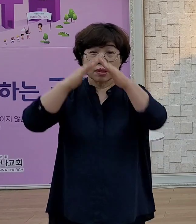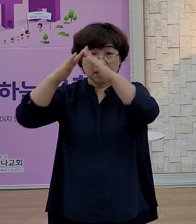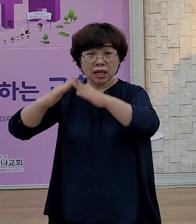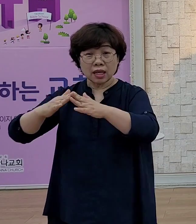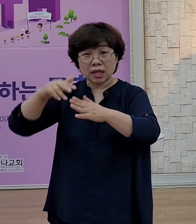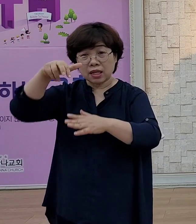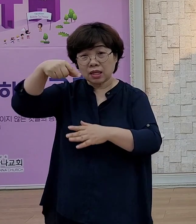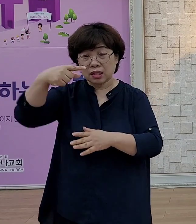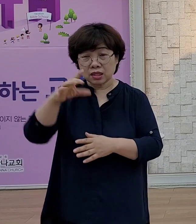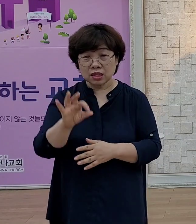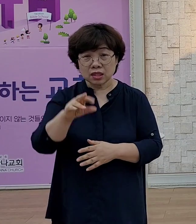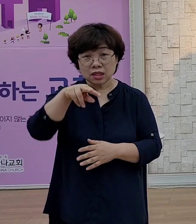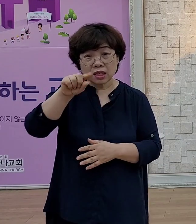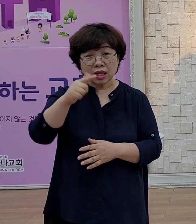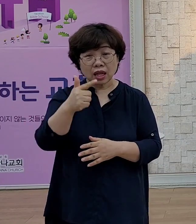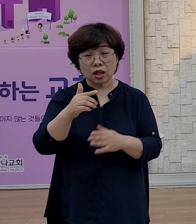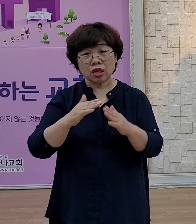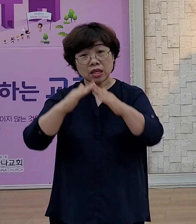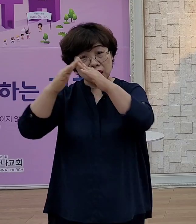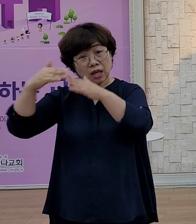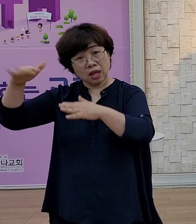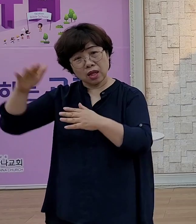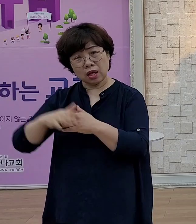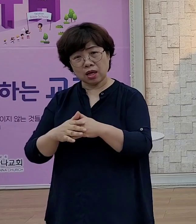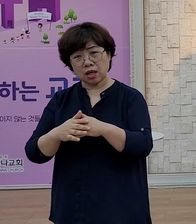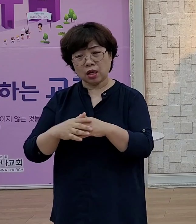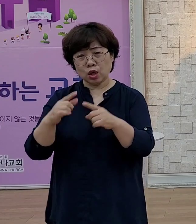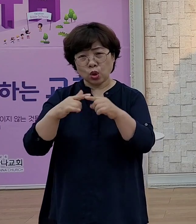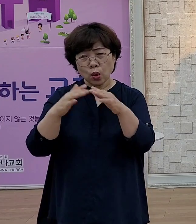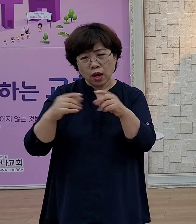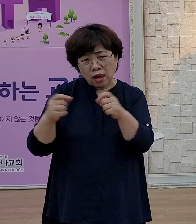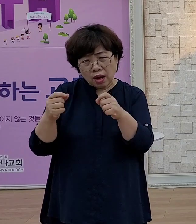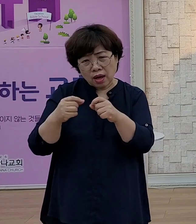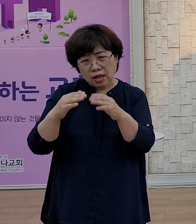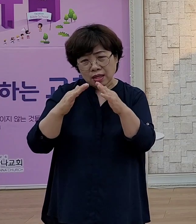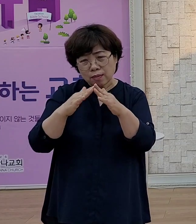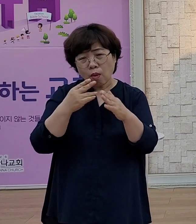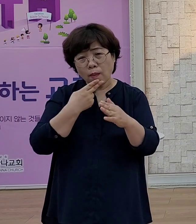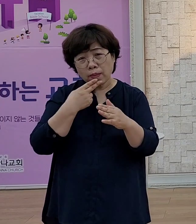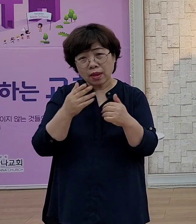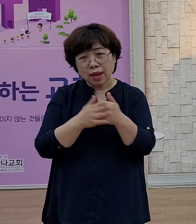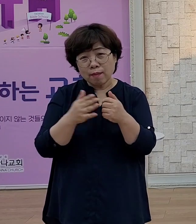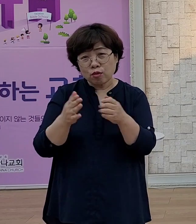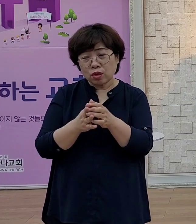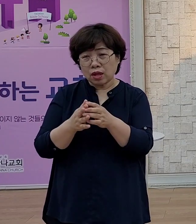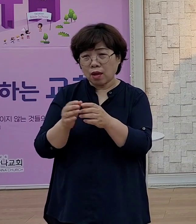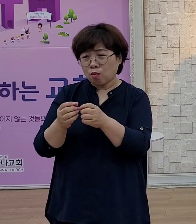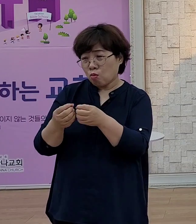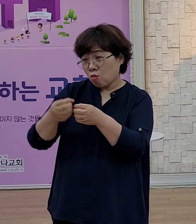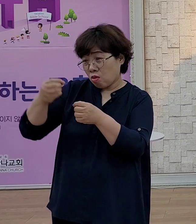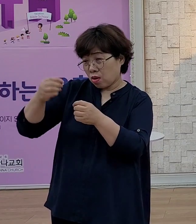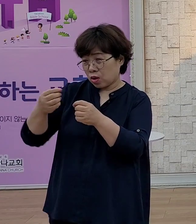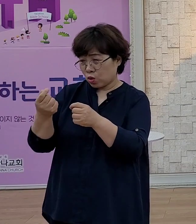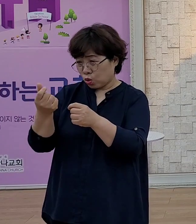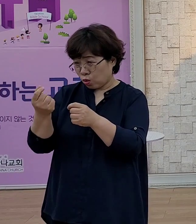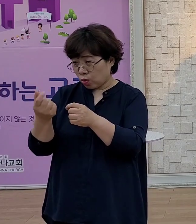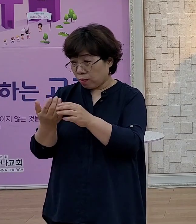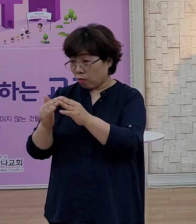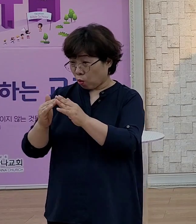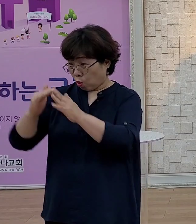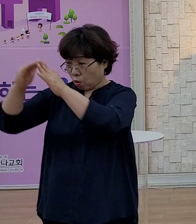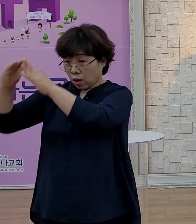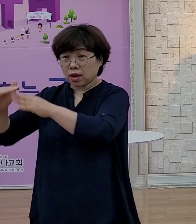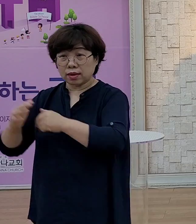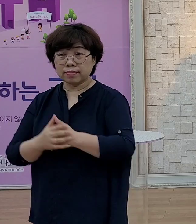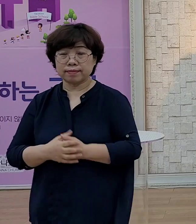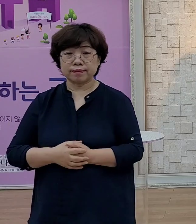그래, 어쩔 수 없이 이 근처에 집이 없어서 그 아파트 이 주택 부동산 대란이 난 그 시기였어요. 하필이면.